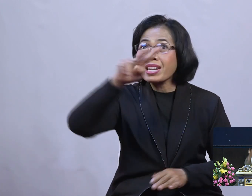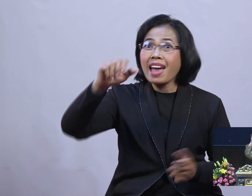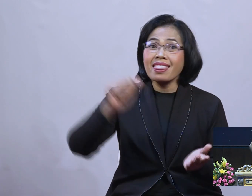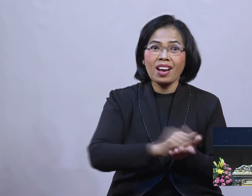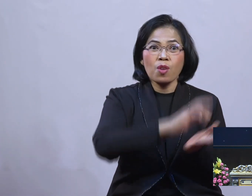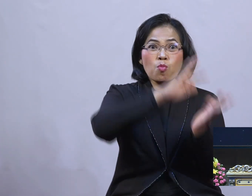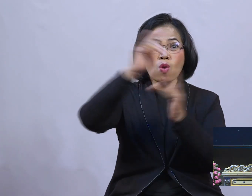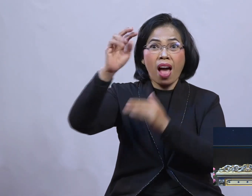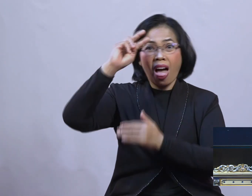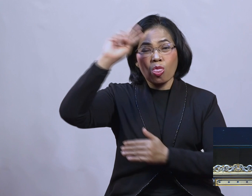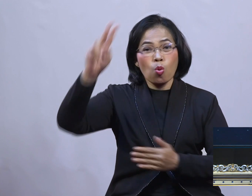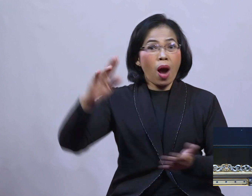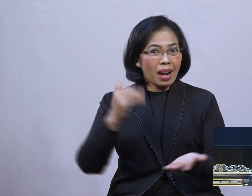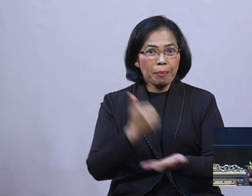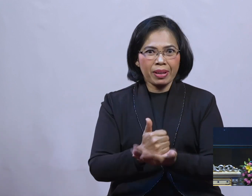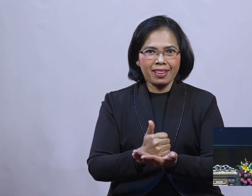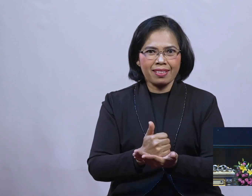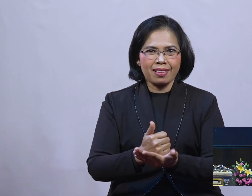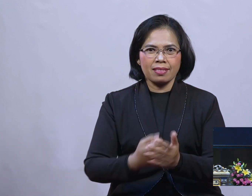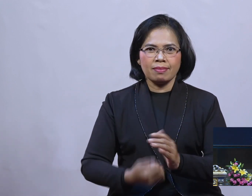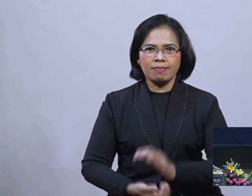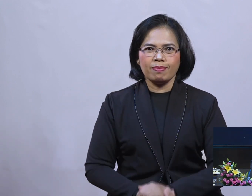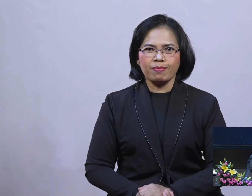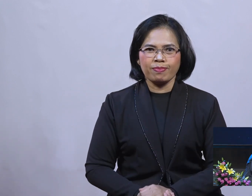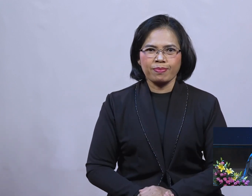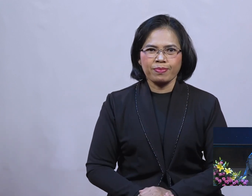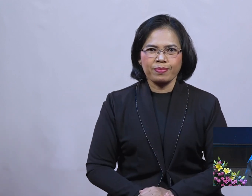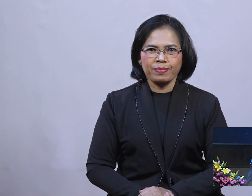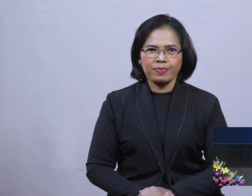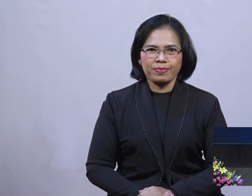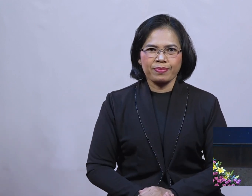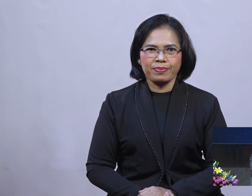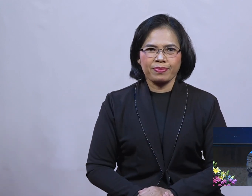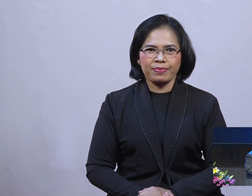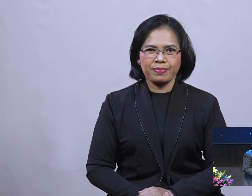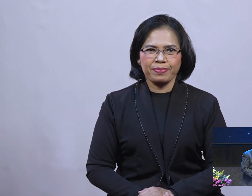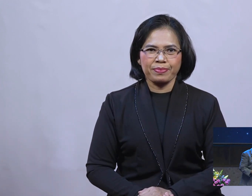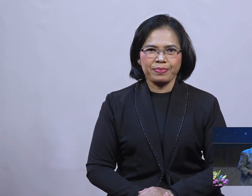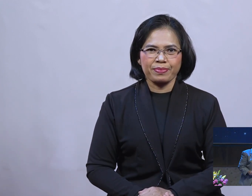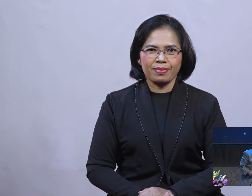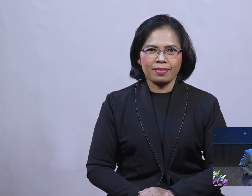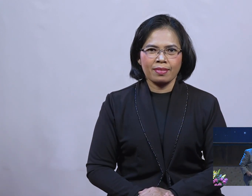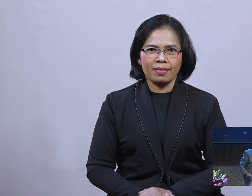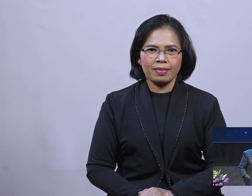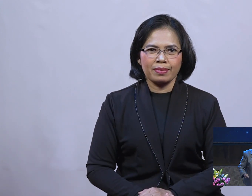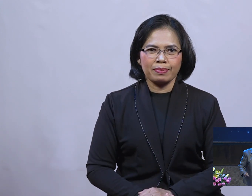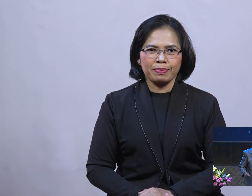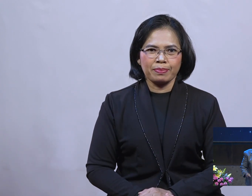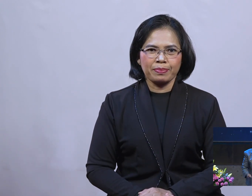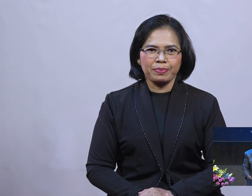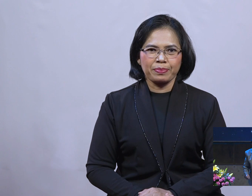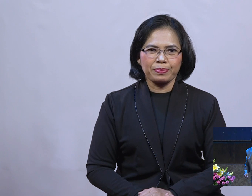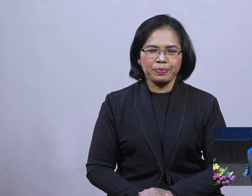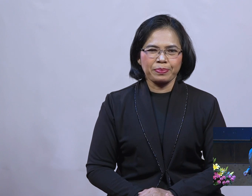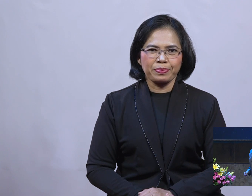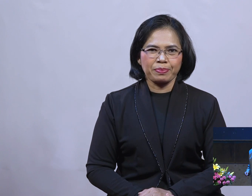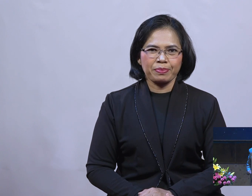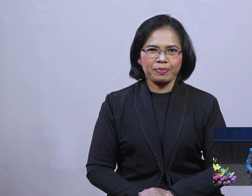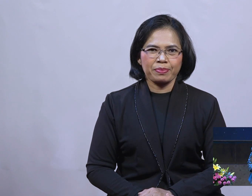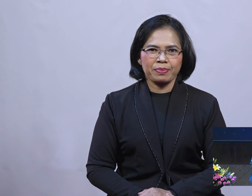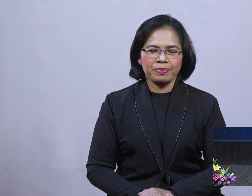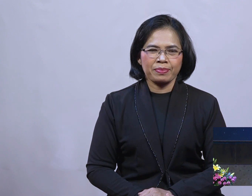yang dahsyat luar biasa berjualan Amin ih Hai pada kaki saya baru keseleo